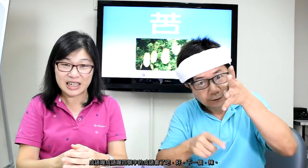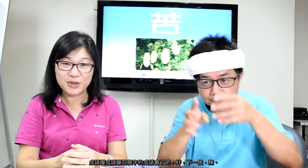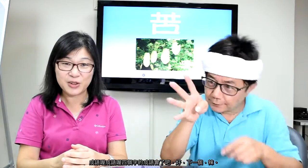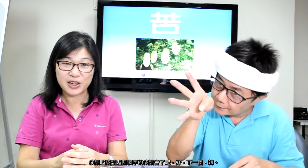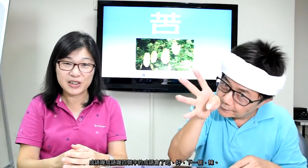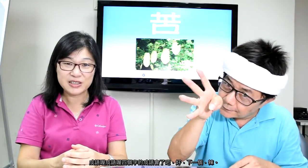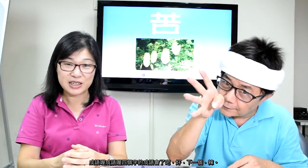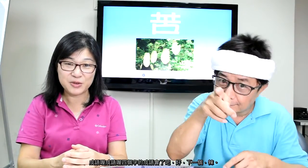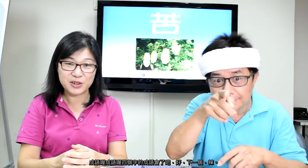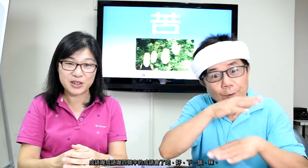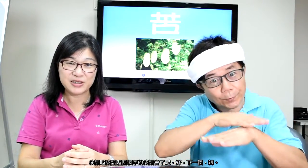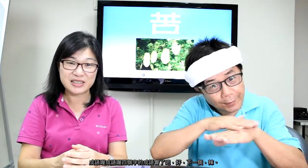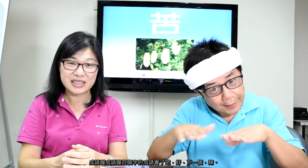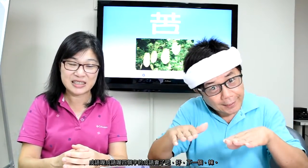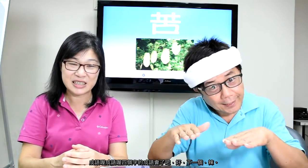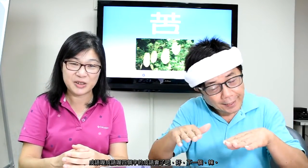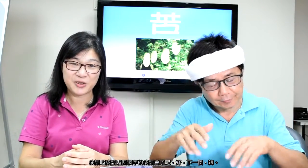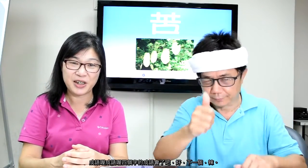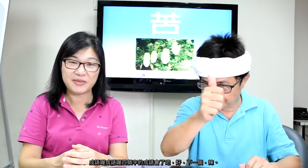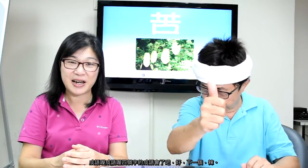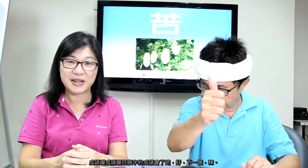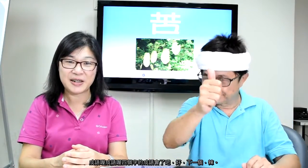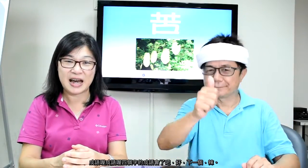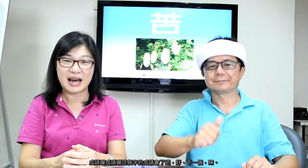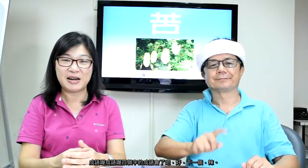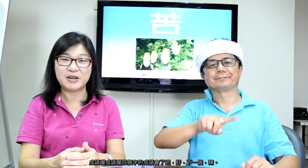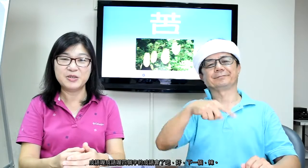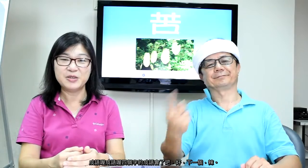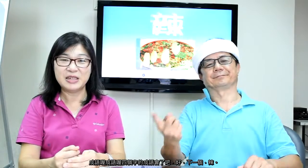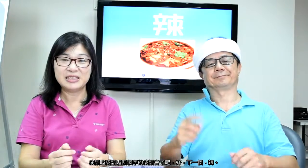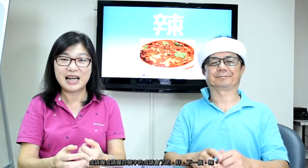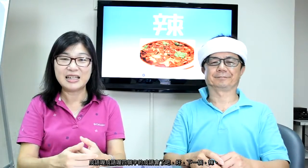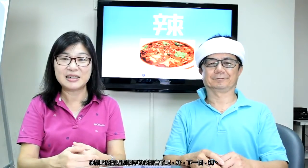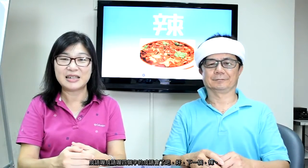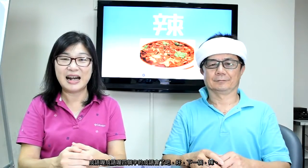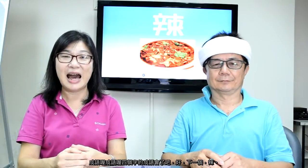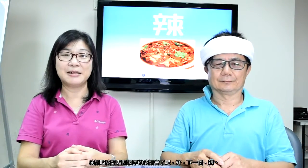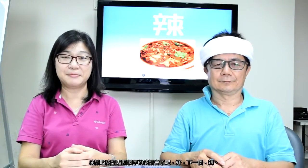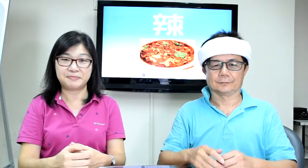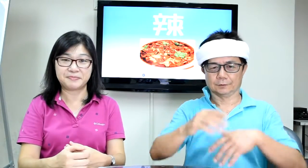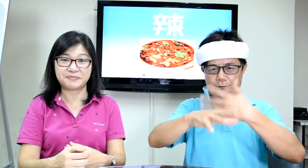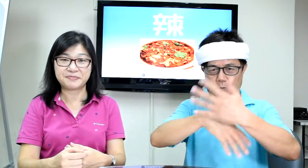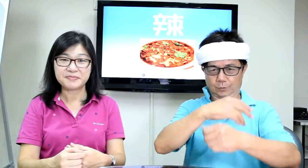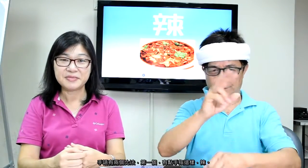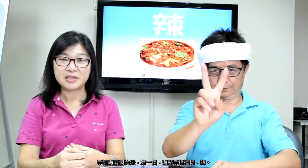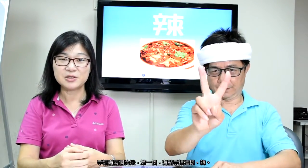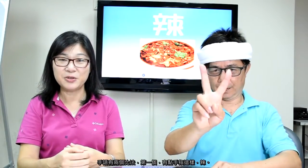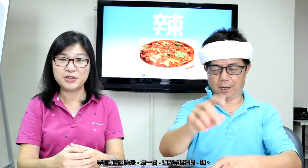成语哦，成语哦，四个字的成语会了吧？好。下一个辣，手语有